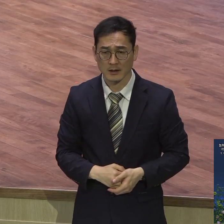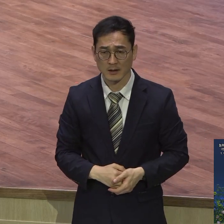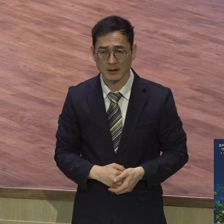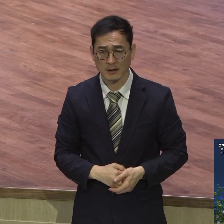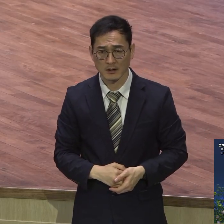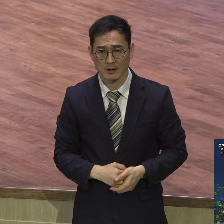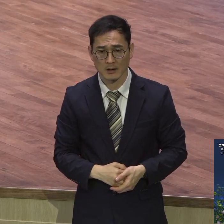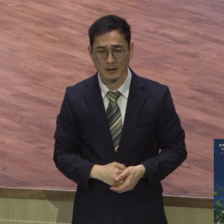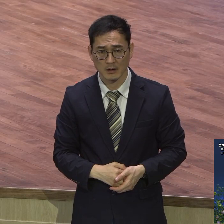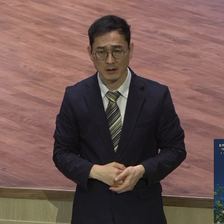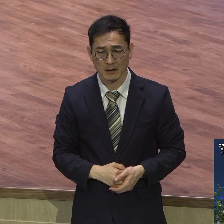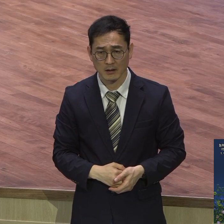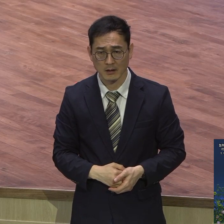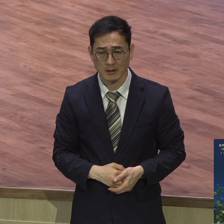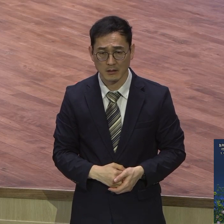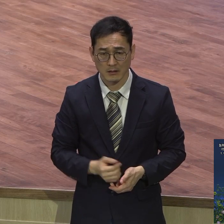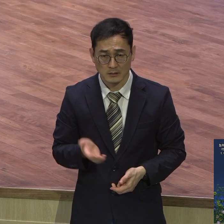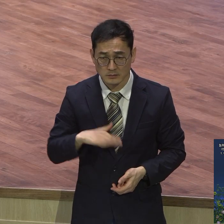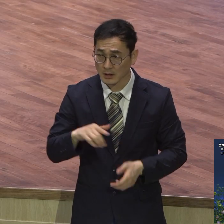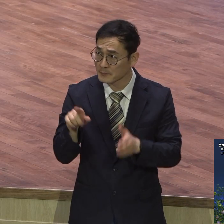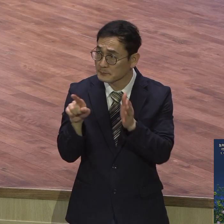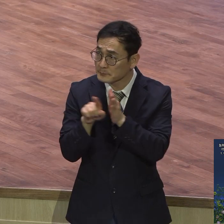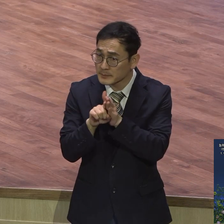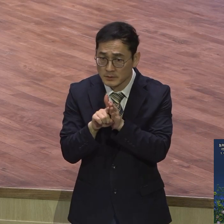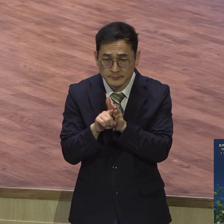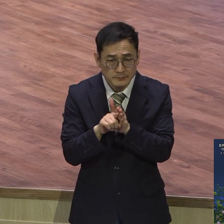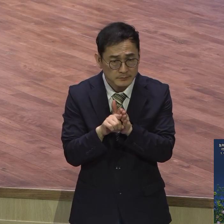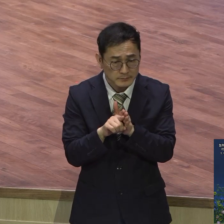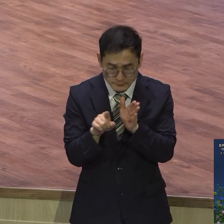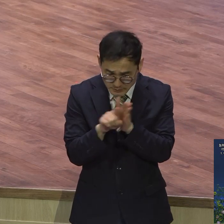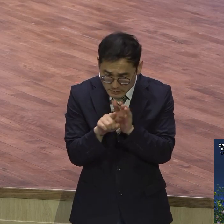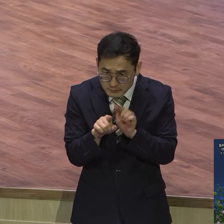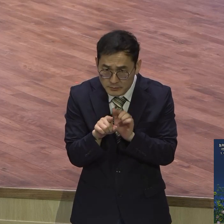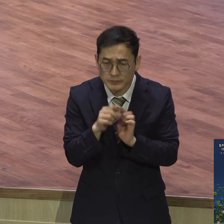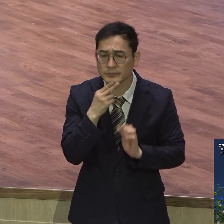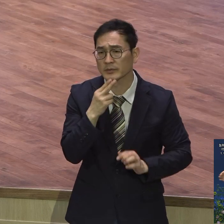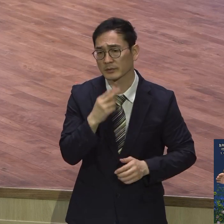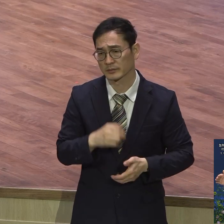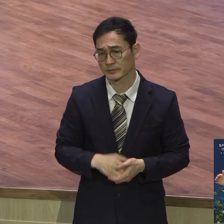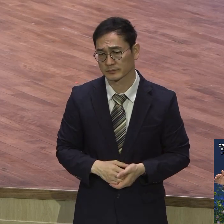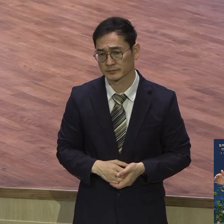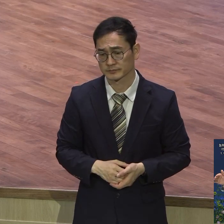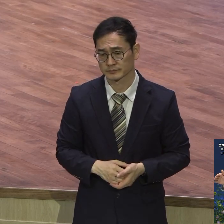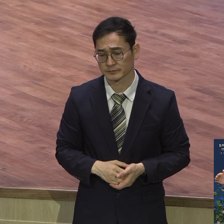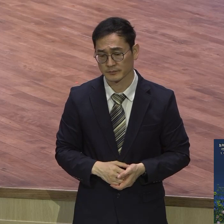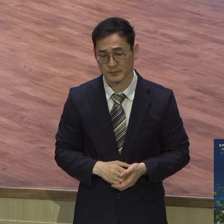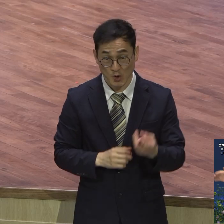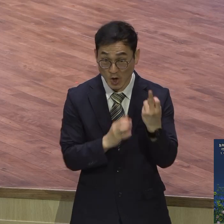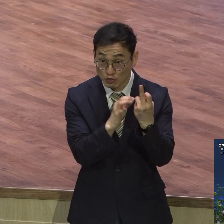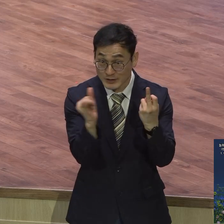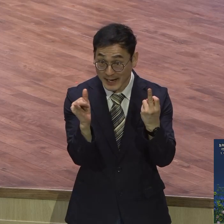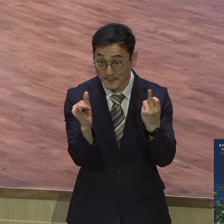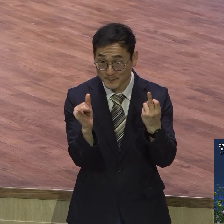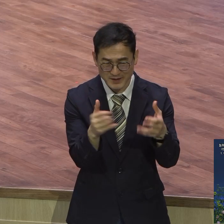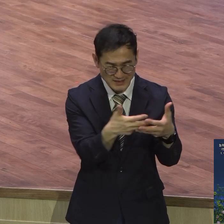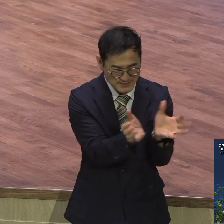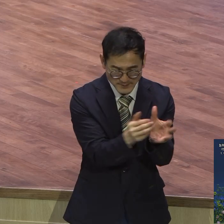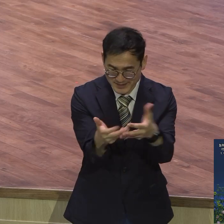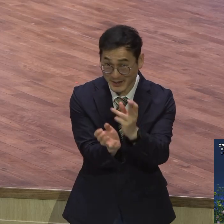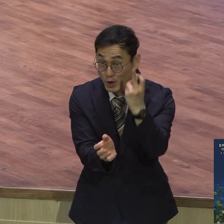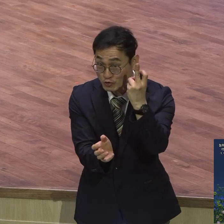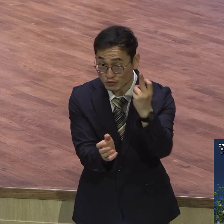그리고 이들은 각 지파의 대표적인 지휘관들이에요. 앞서 있는 지도자들이에요. 지파의 대표니까.